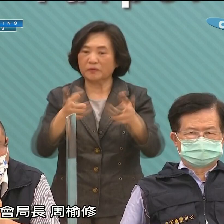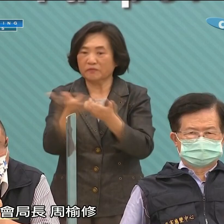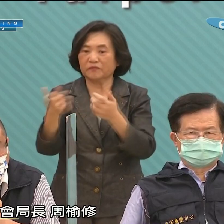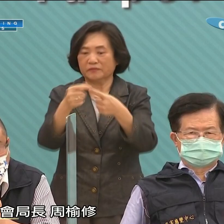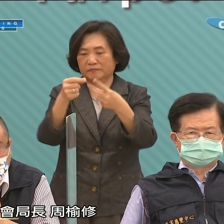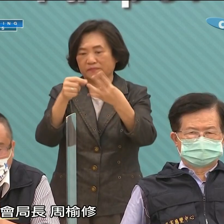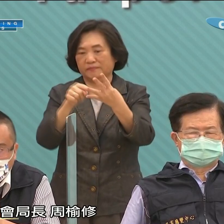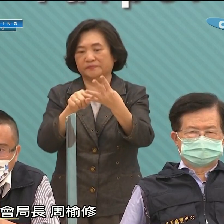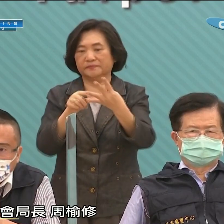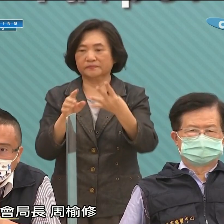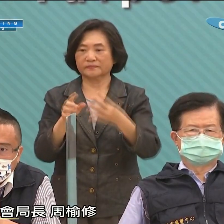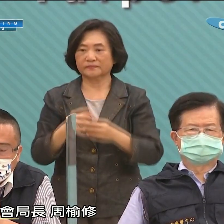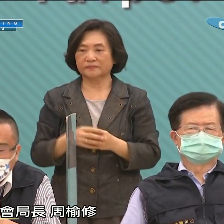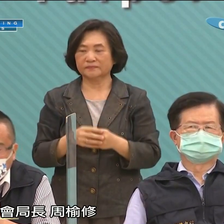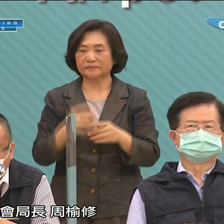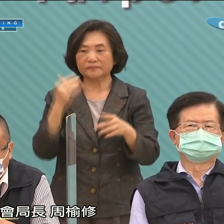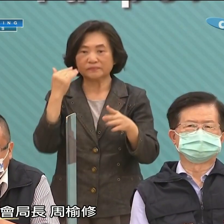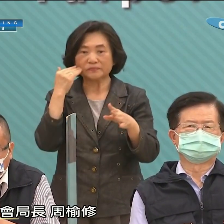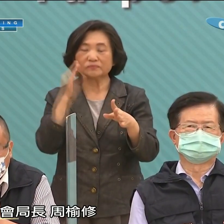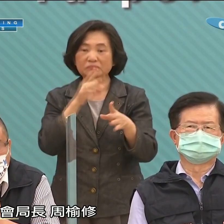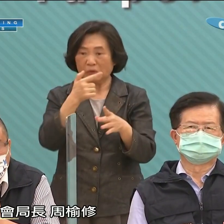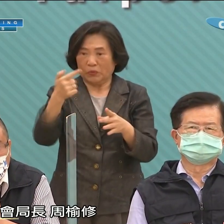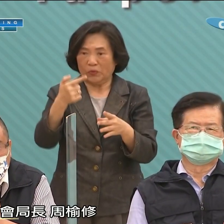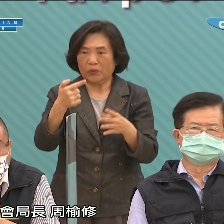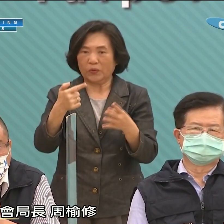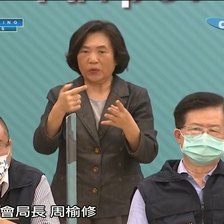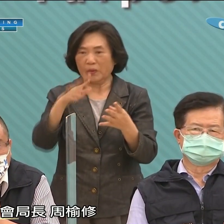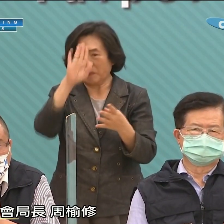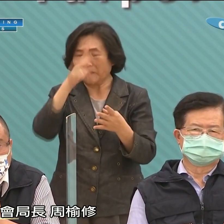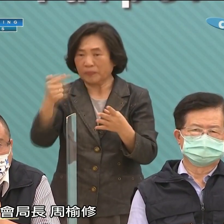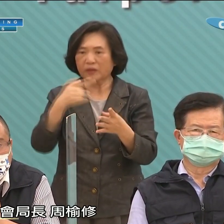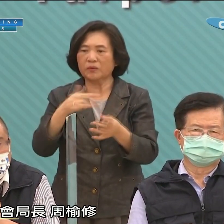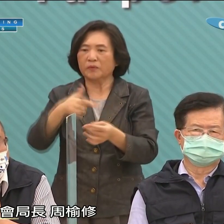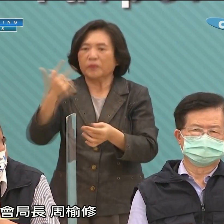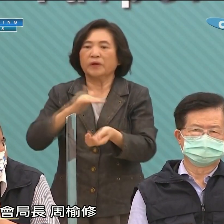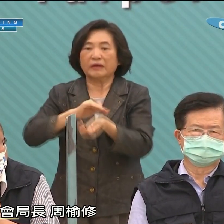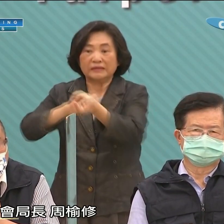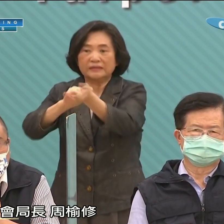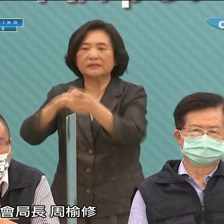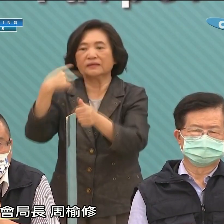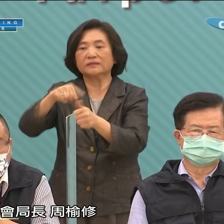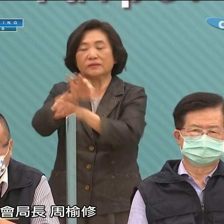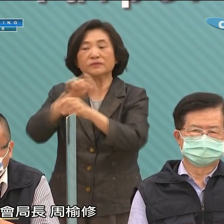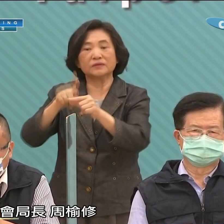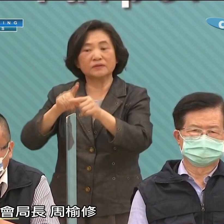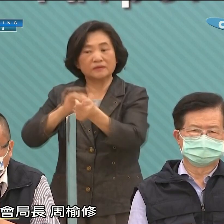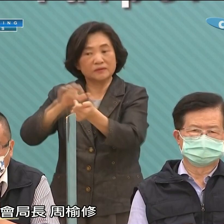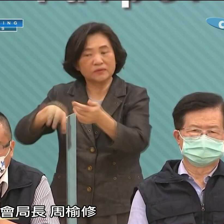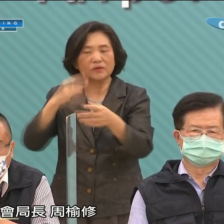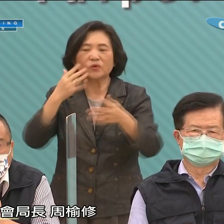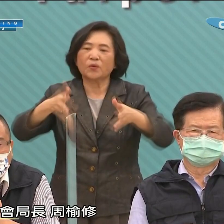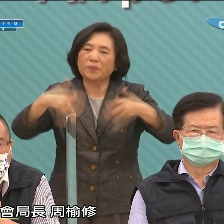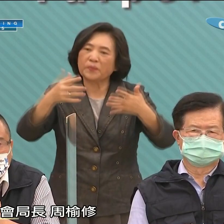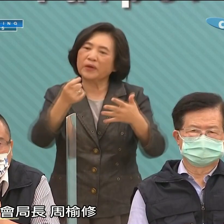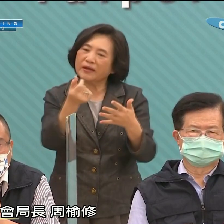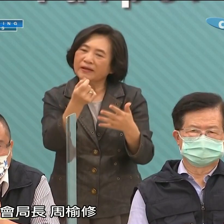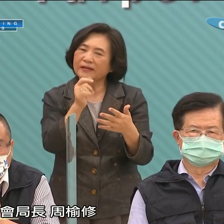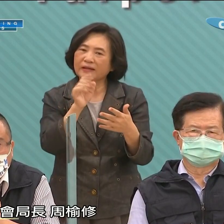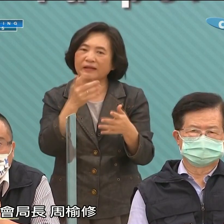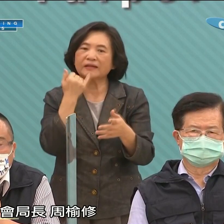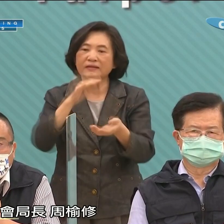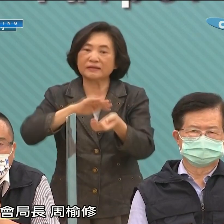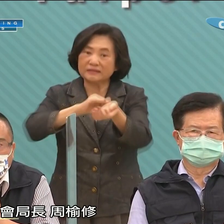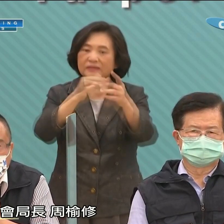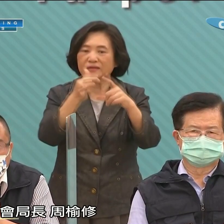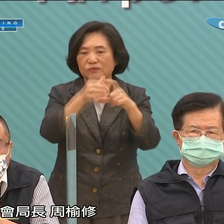成4个层级，那病情比较严重的呢，我们一律就是送这个教学医院，好，那病情稍微轻微的呢，我们就送区